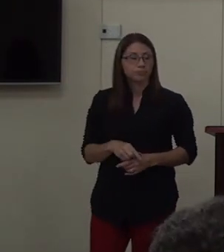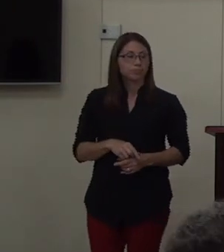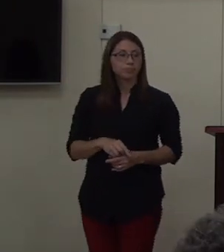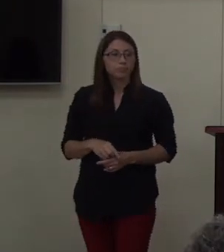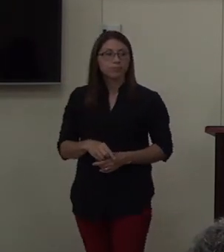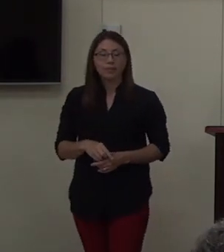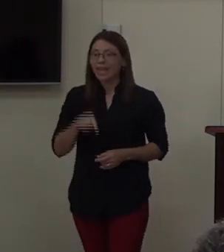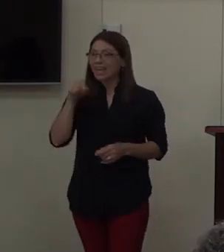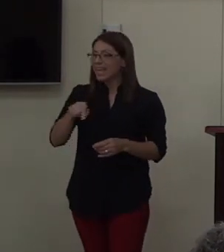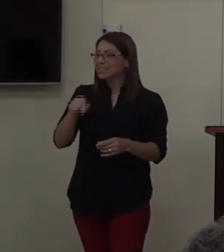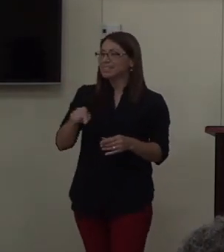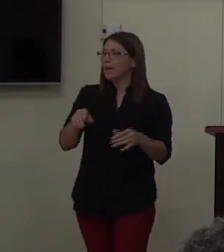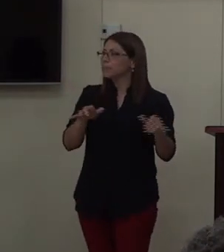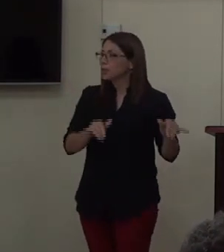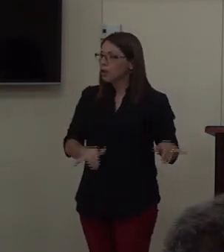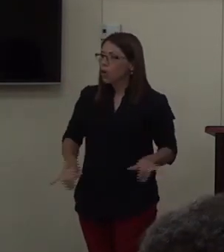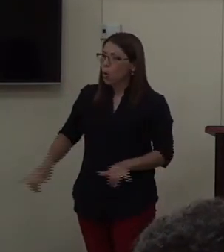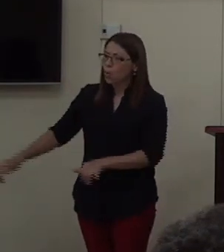en esta homogeneidad que existe